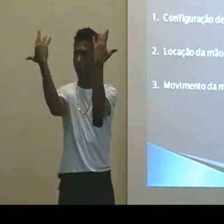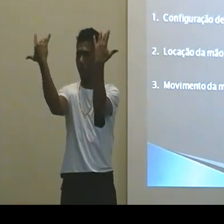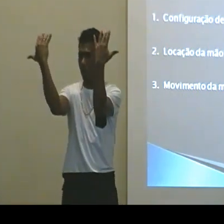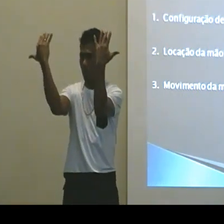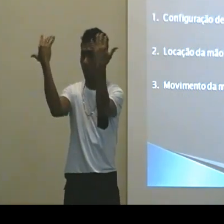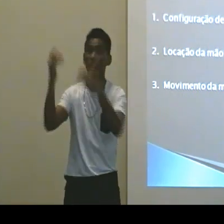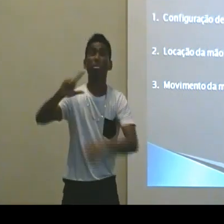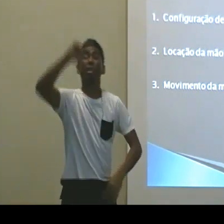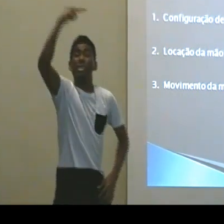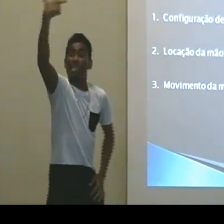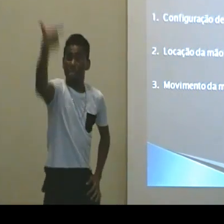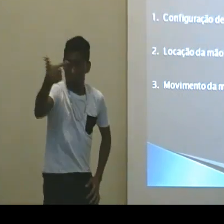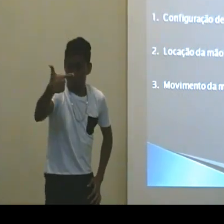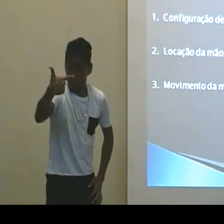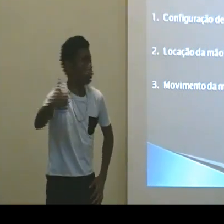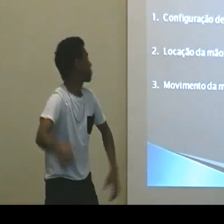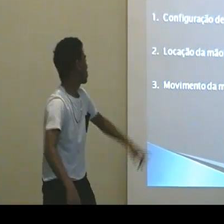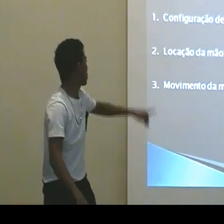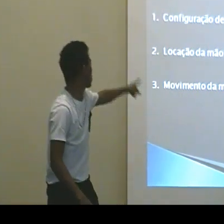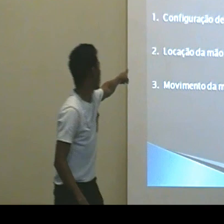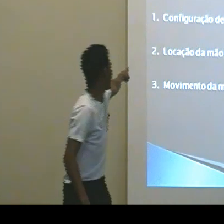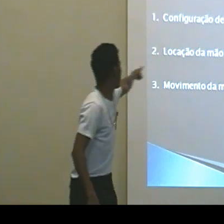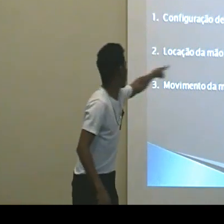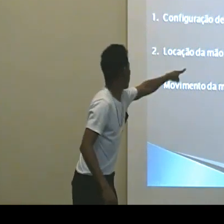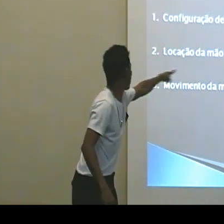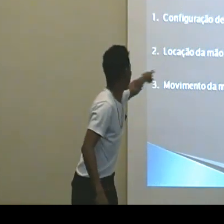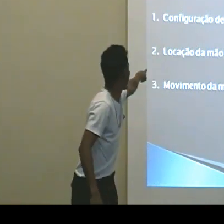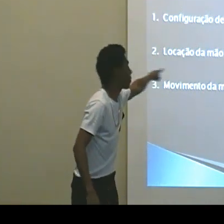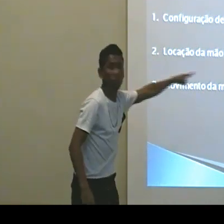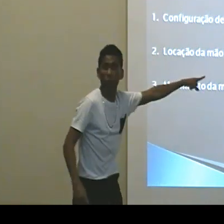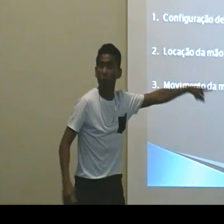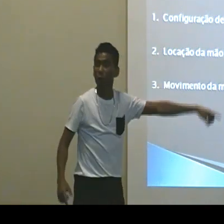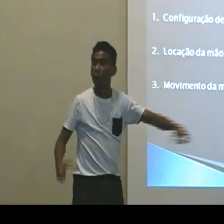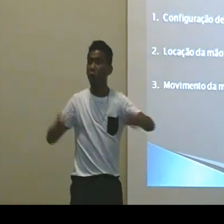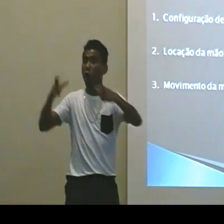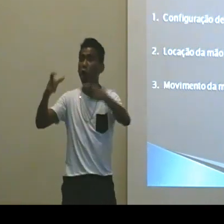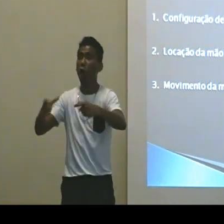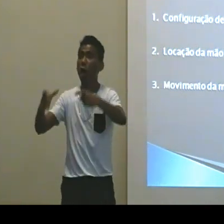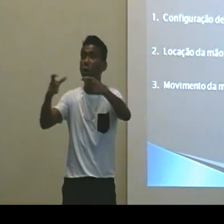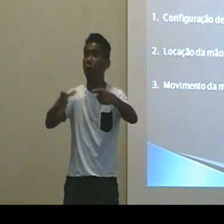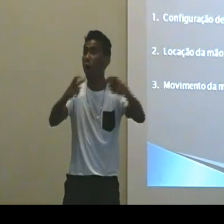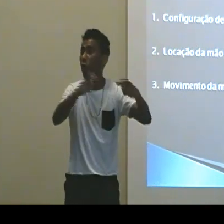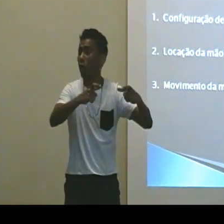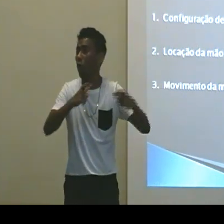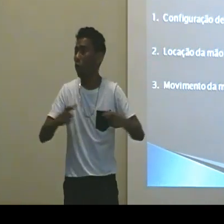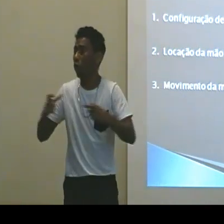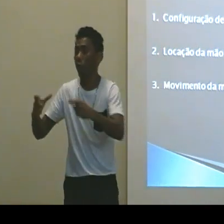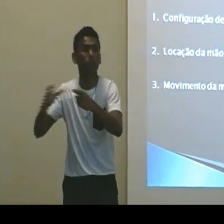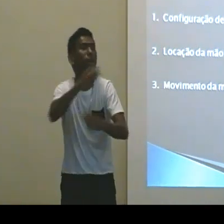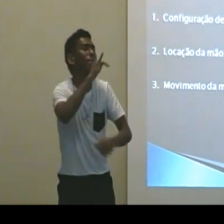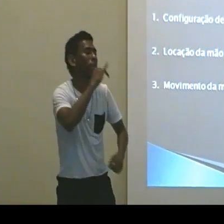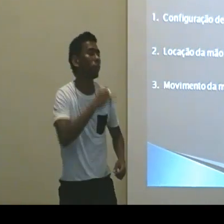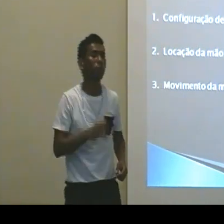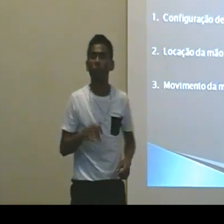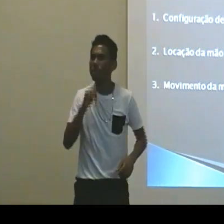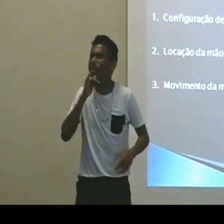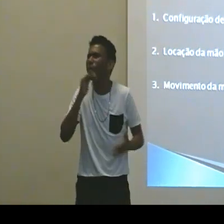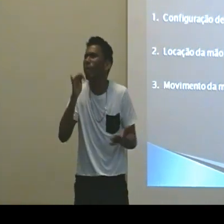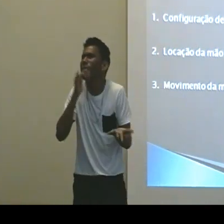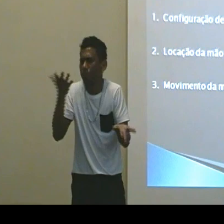E aí ele tem um sinal para isso, configuração das mãos, né? Um outro parâmetro que ele observou foi a locação da mão. Por